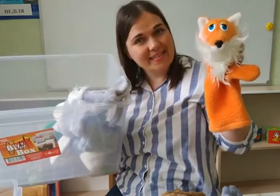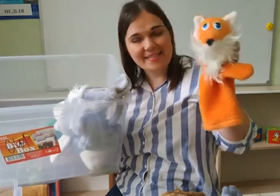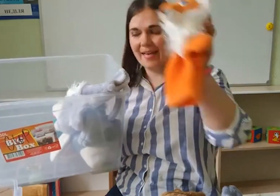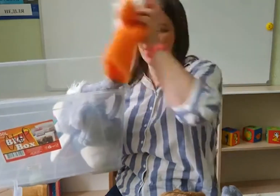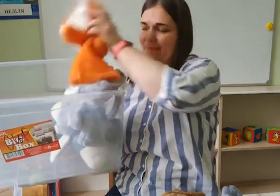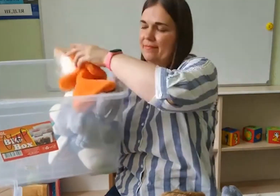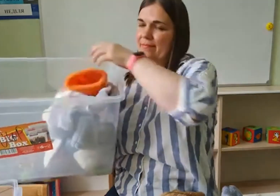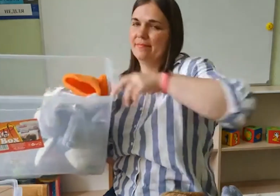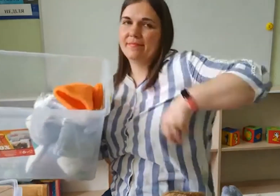Лисиця.